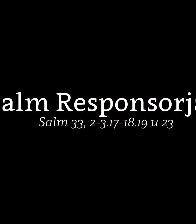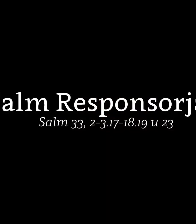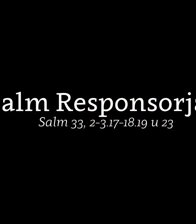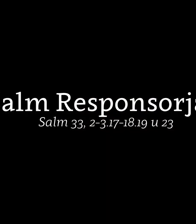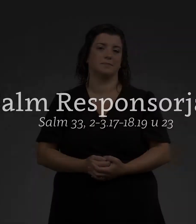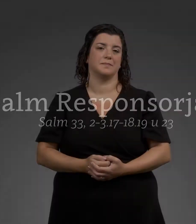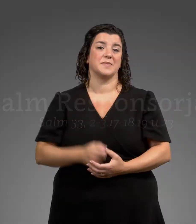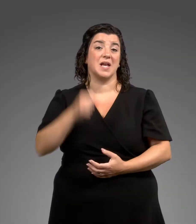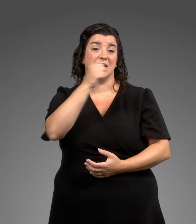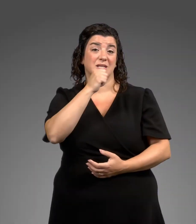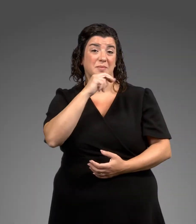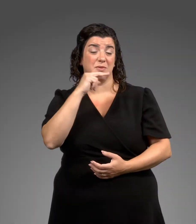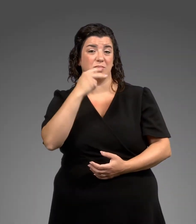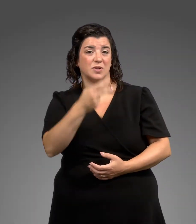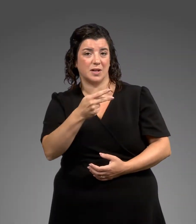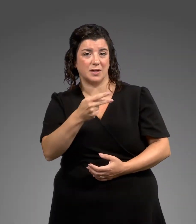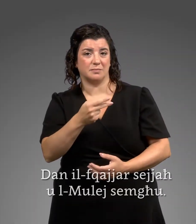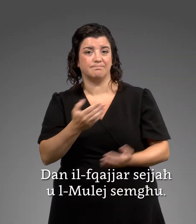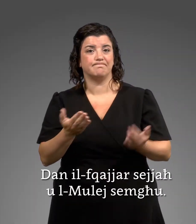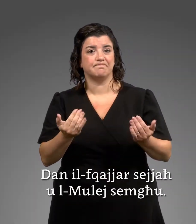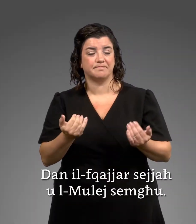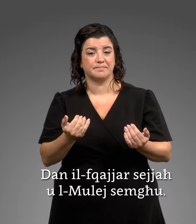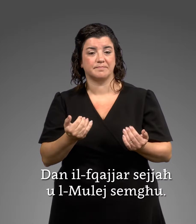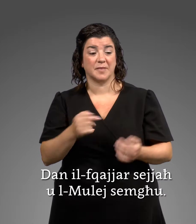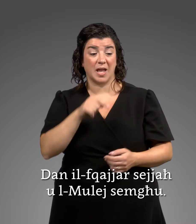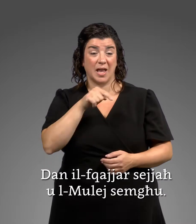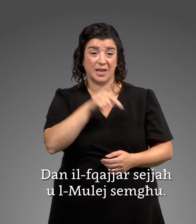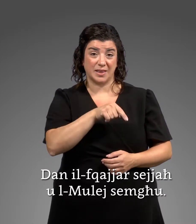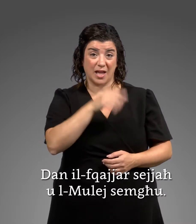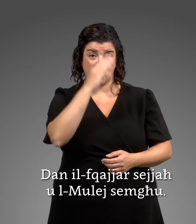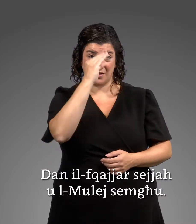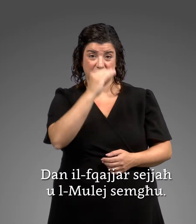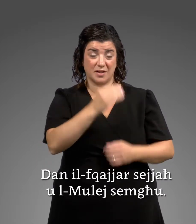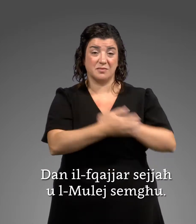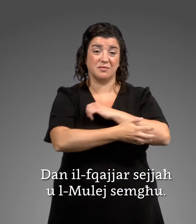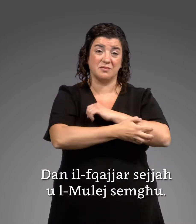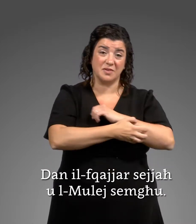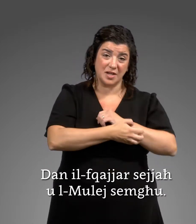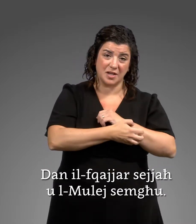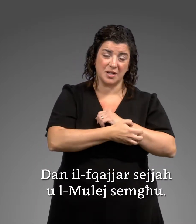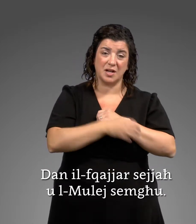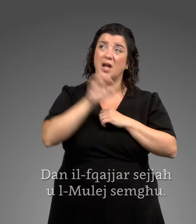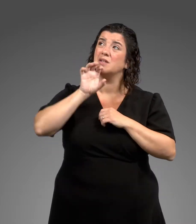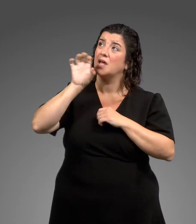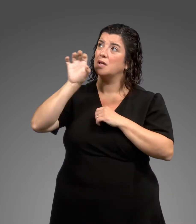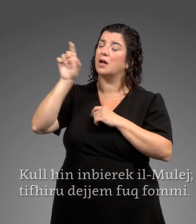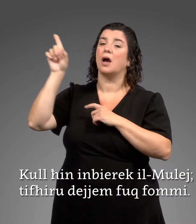Sam responsoriali Dan il-fqajjar s-sajjax u l-mulej semu